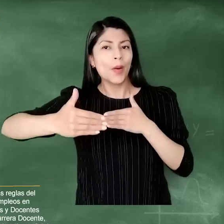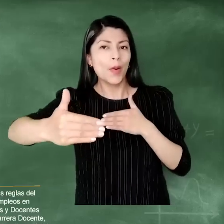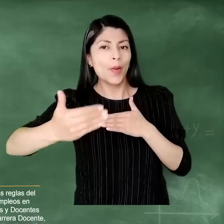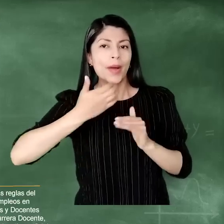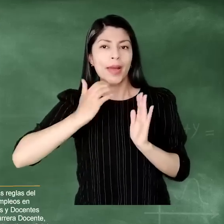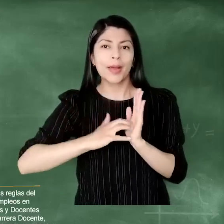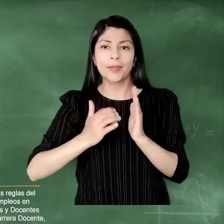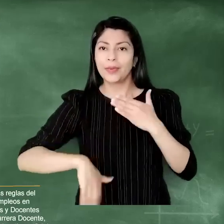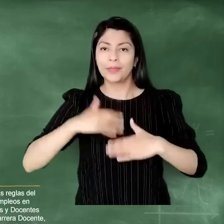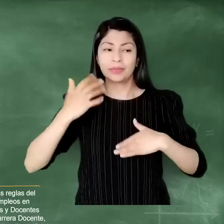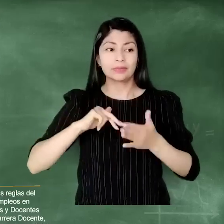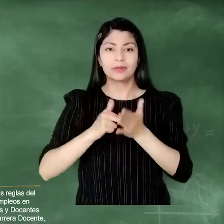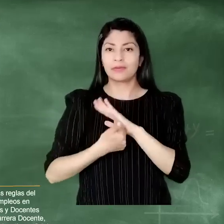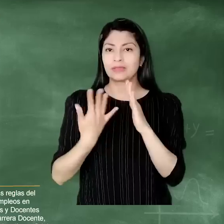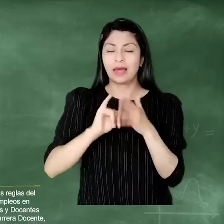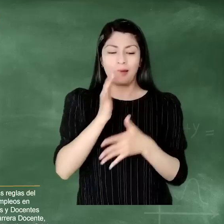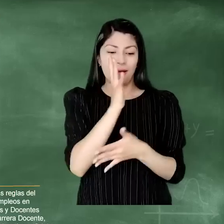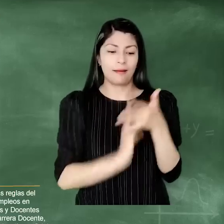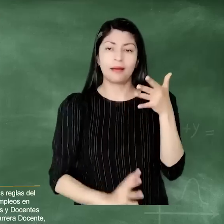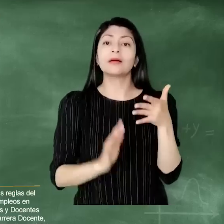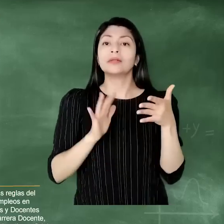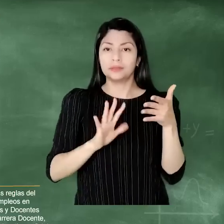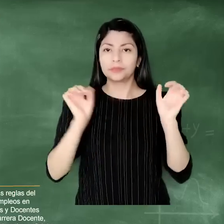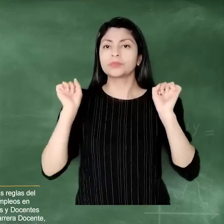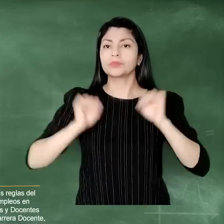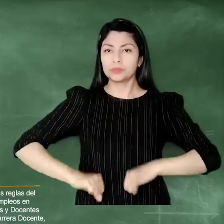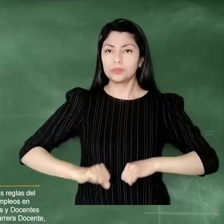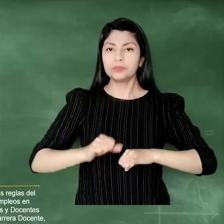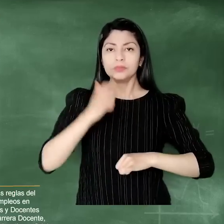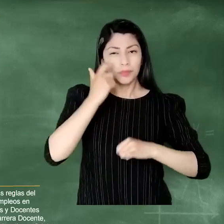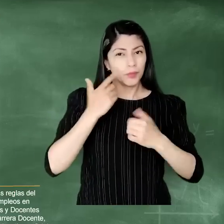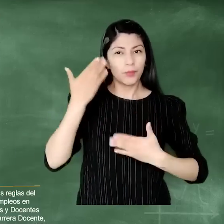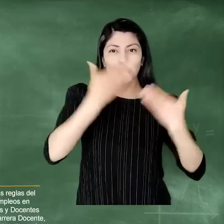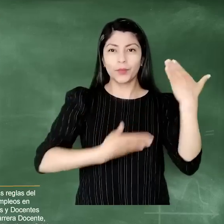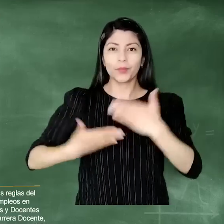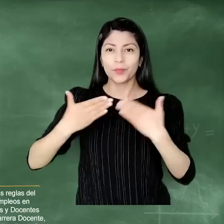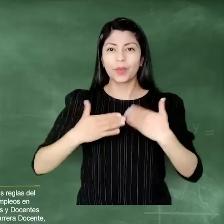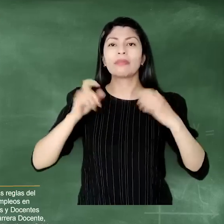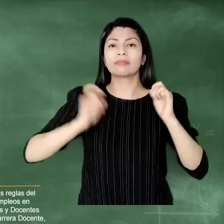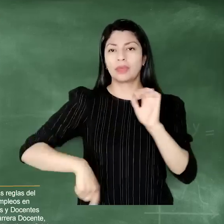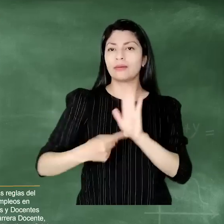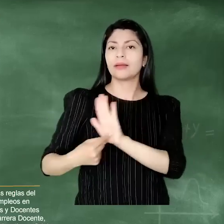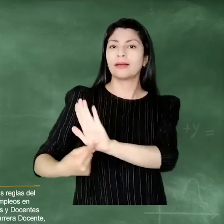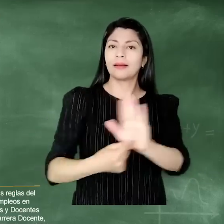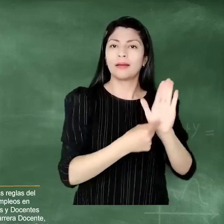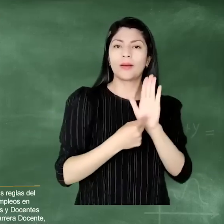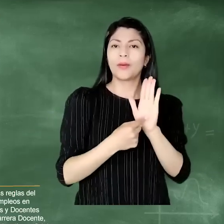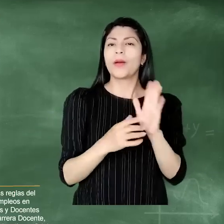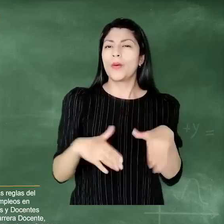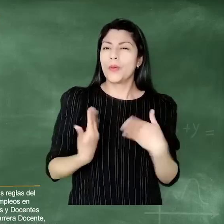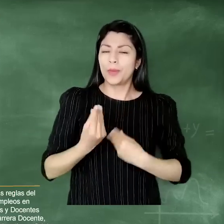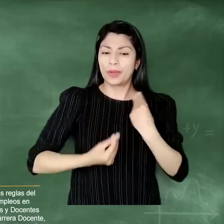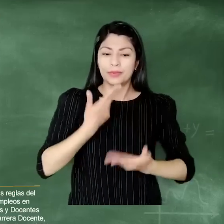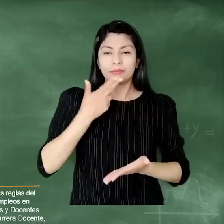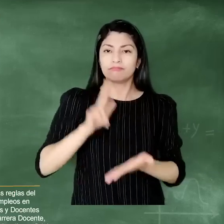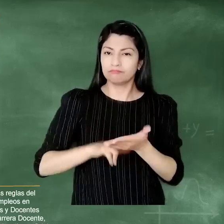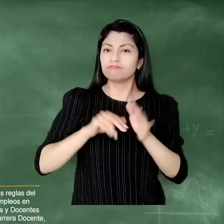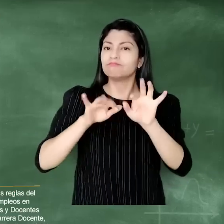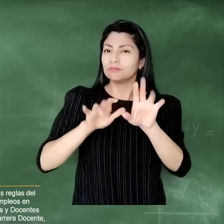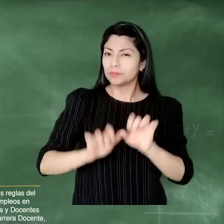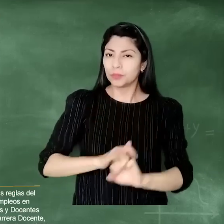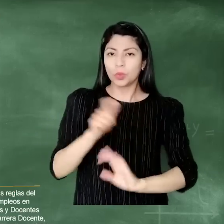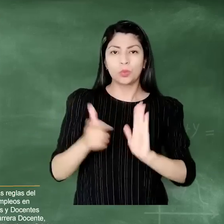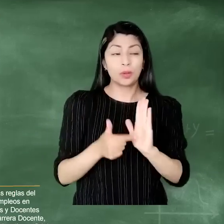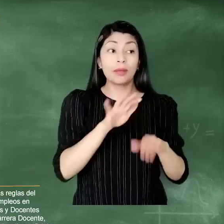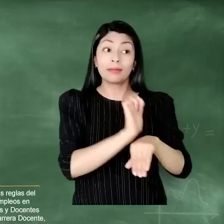días siguientes, contados a partir de que quede en firme la calificación del periodo de prueba, debe manifestar por escrito